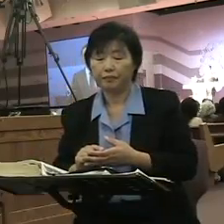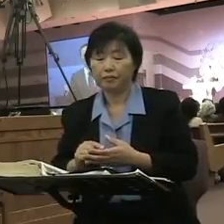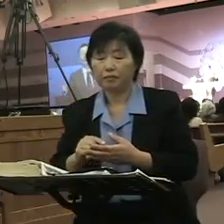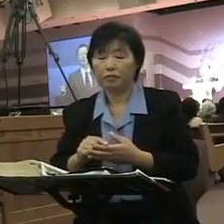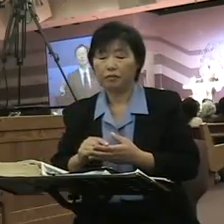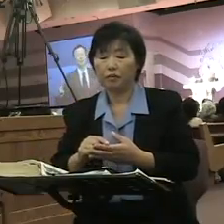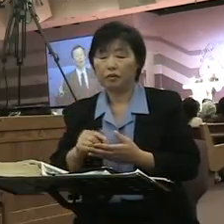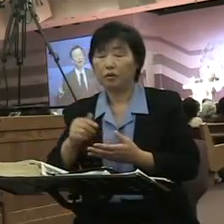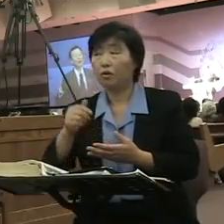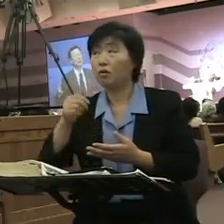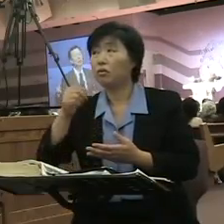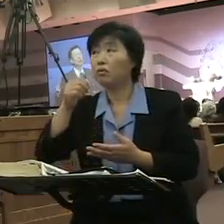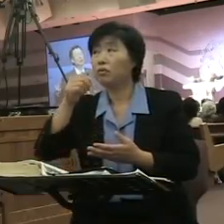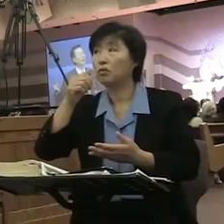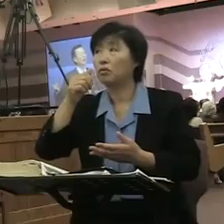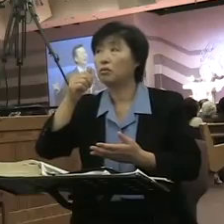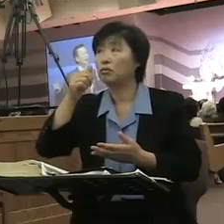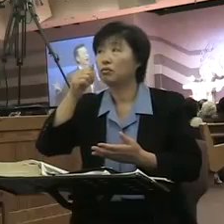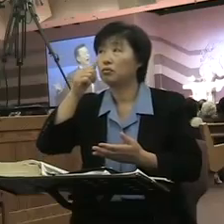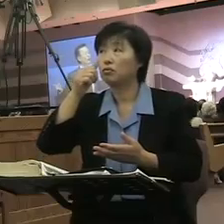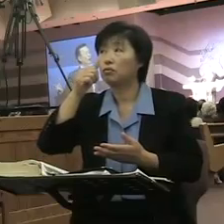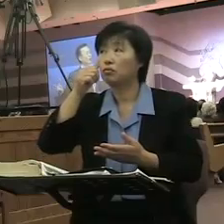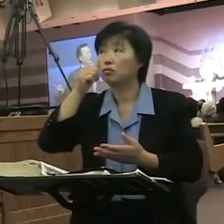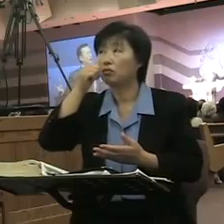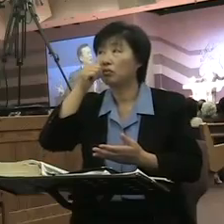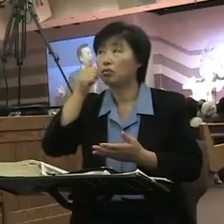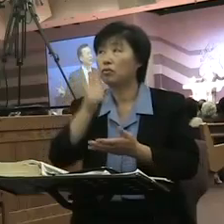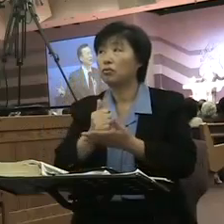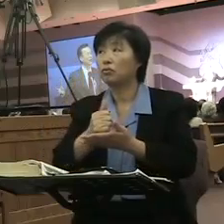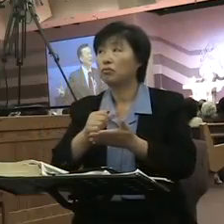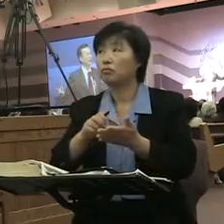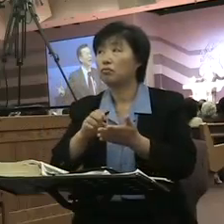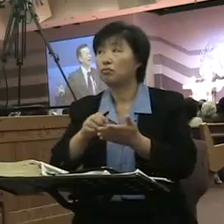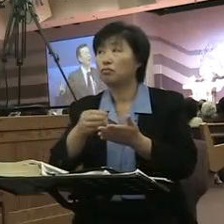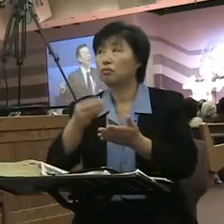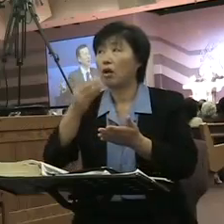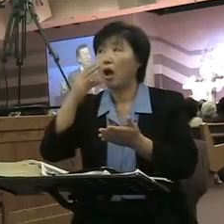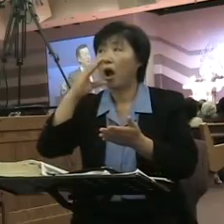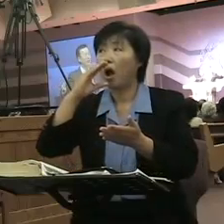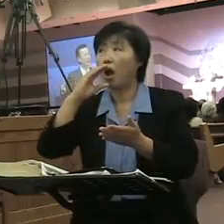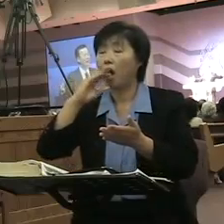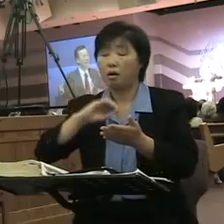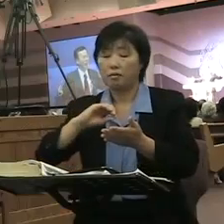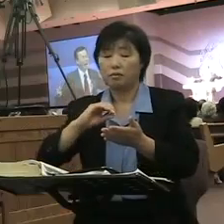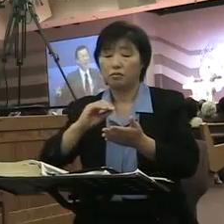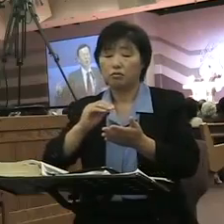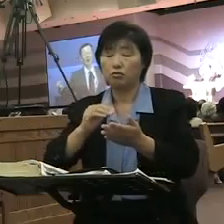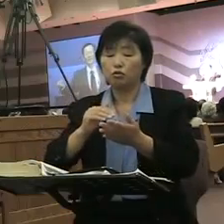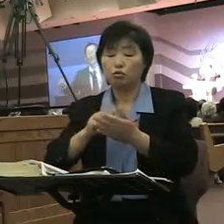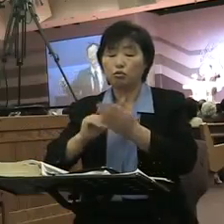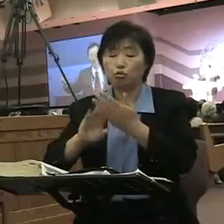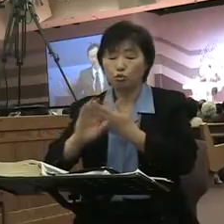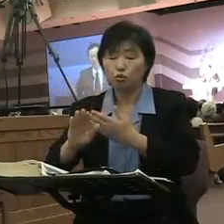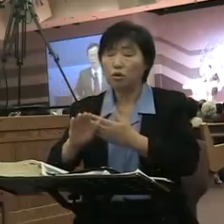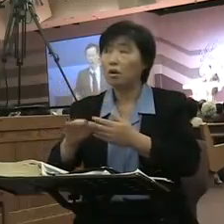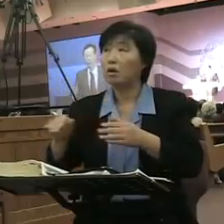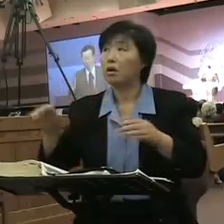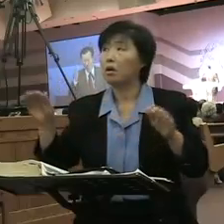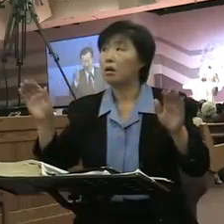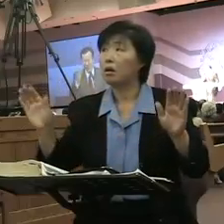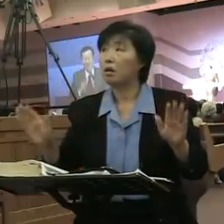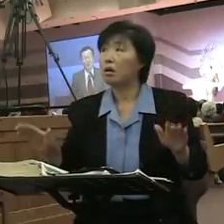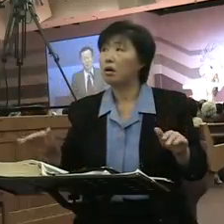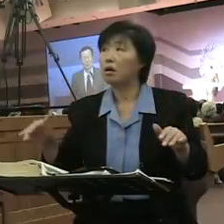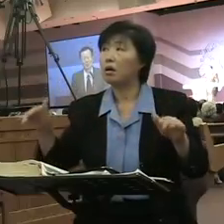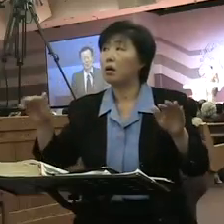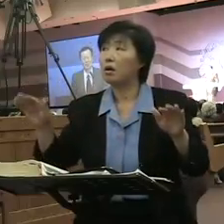잼을 먹을 때까지는 완전히 아무것도 모르는 상태에 있다가 다 먹은 후에 날려고 하니까 그때 비로소